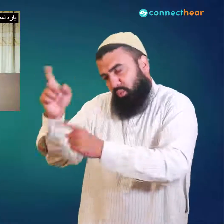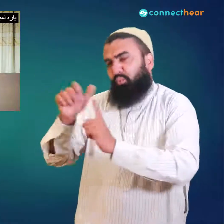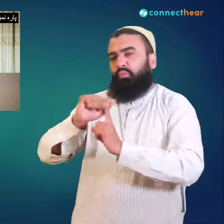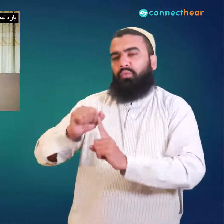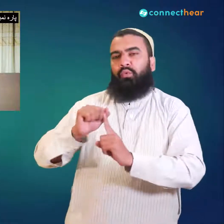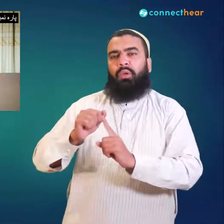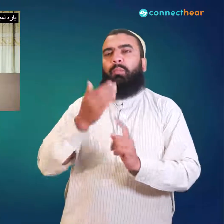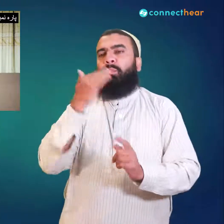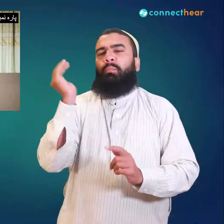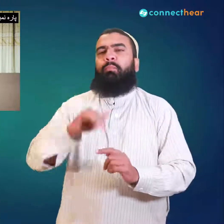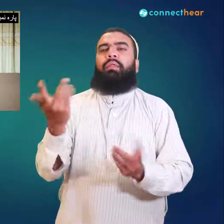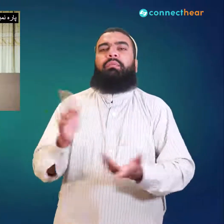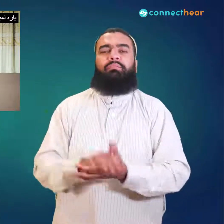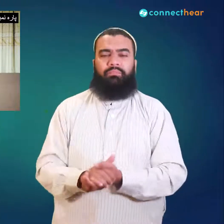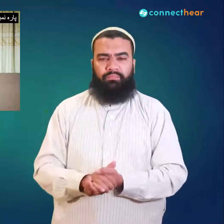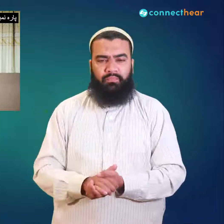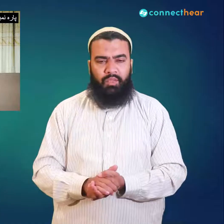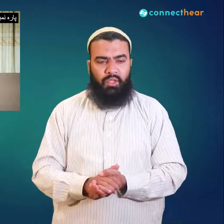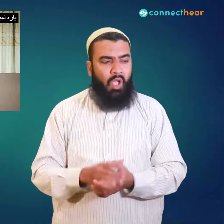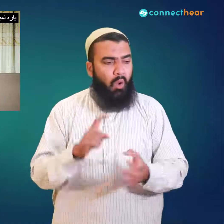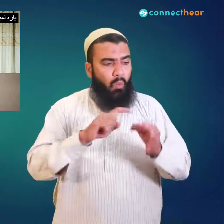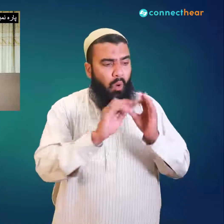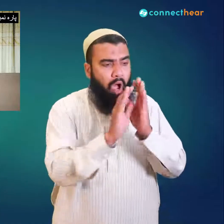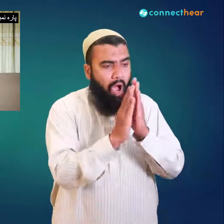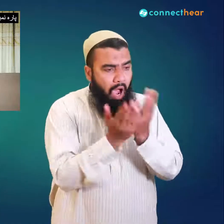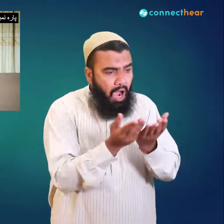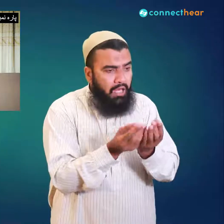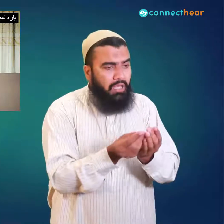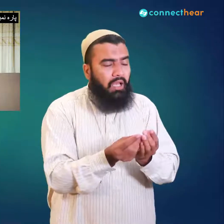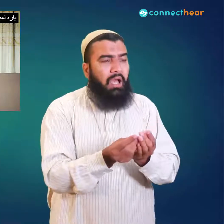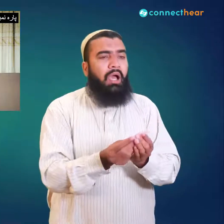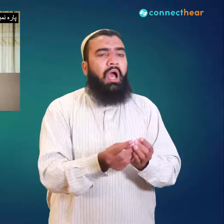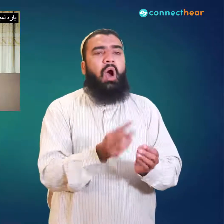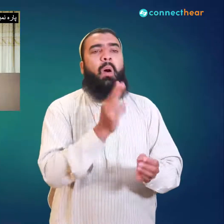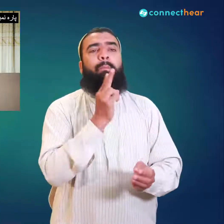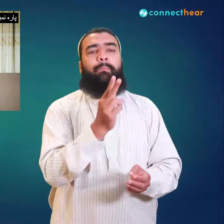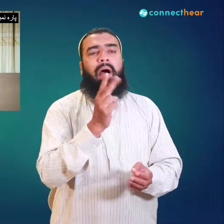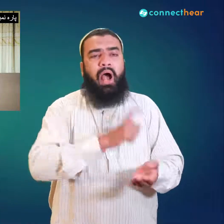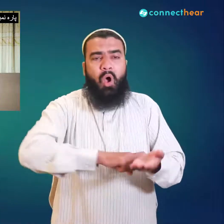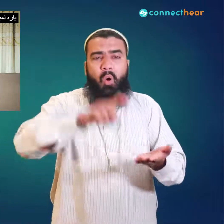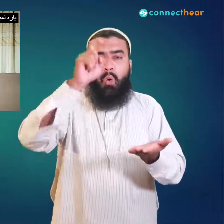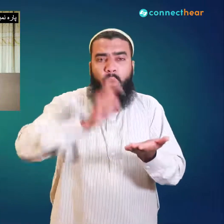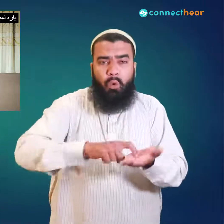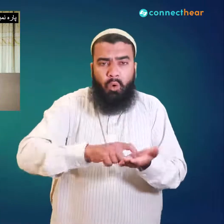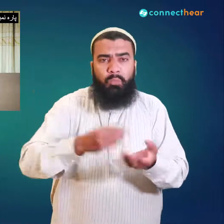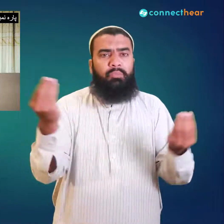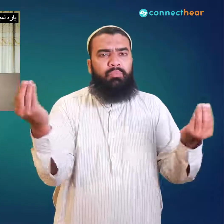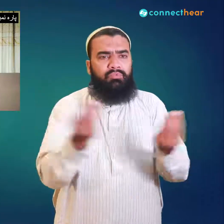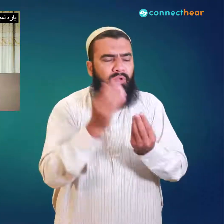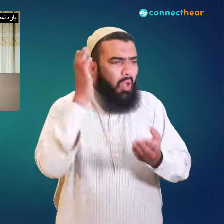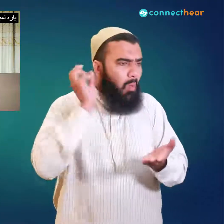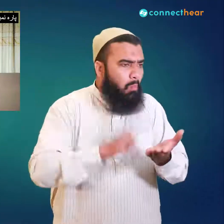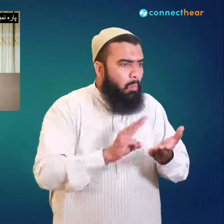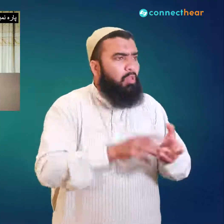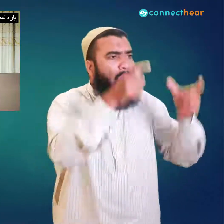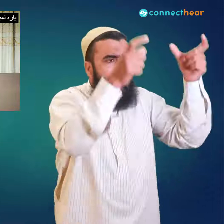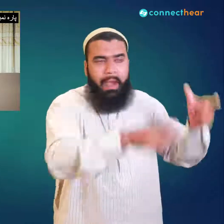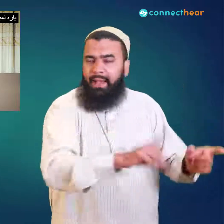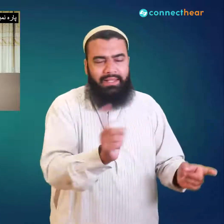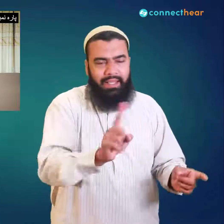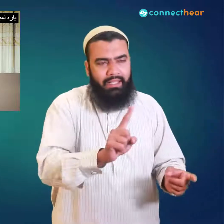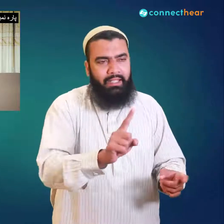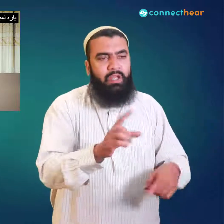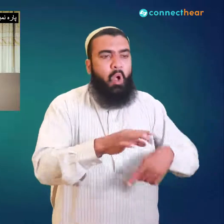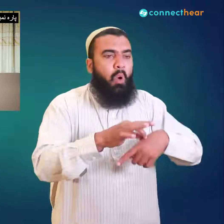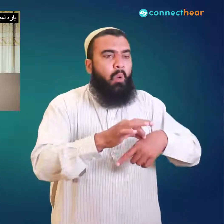اور ترتیب سے یہ بات معلوم ہو گئی کہ قرآن کا پیغام، قرآن کا ہدایت ہونا یہ